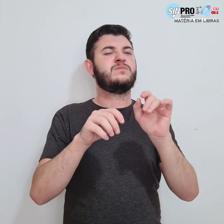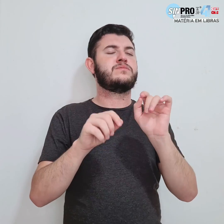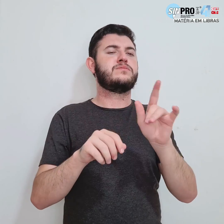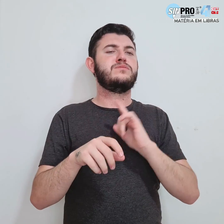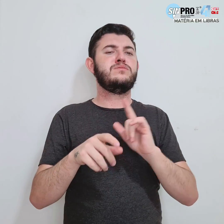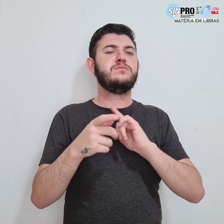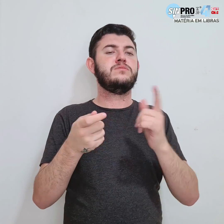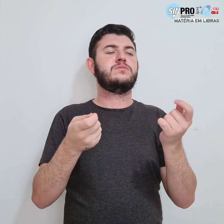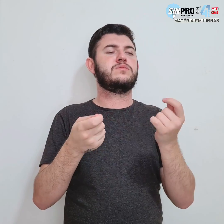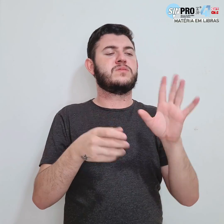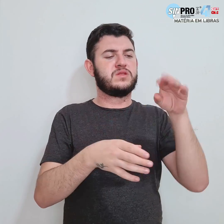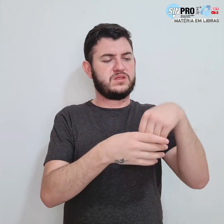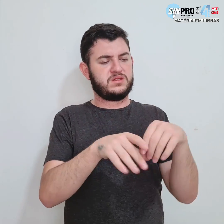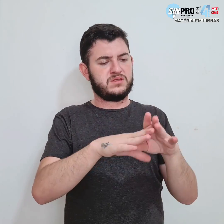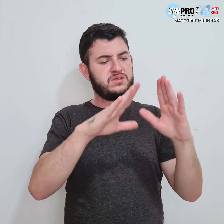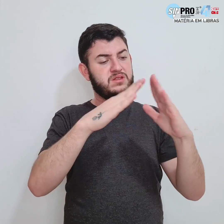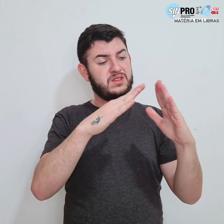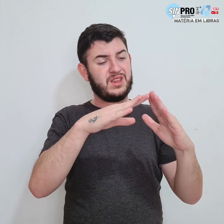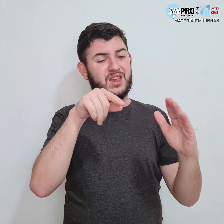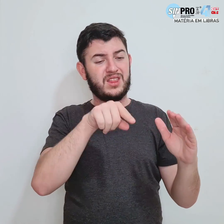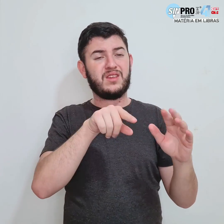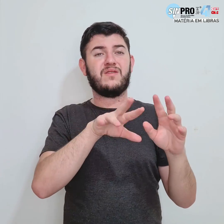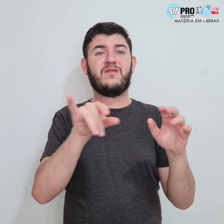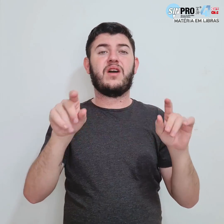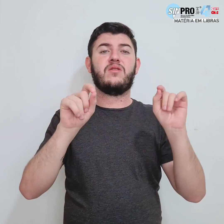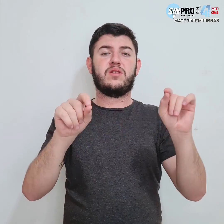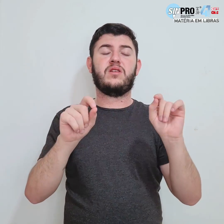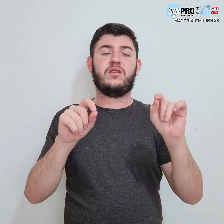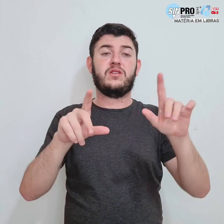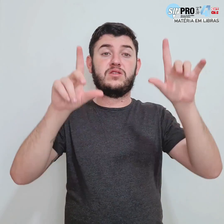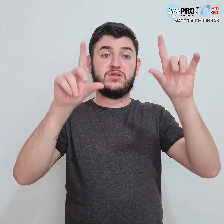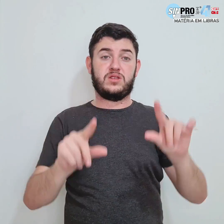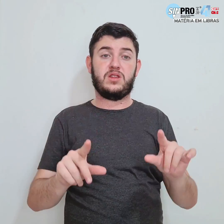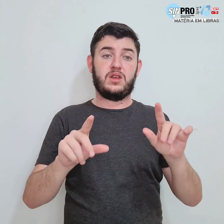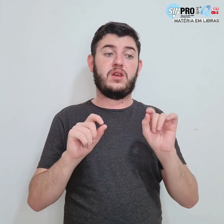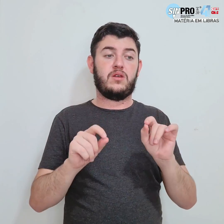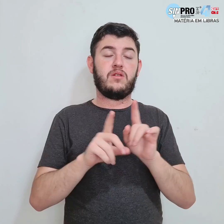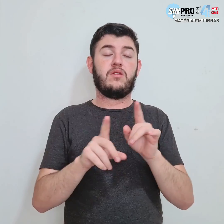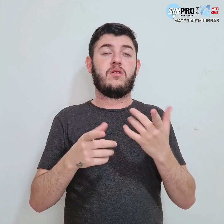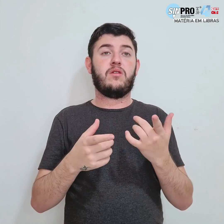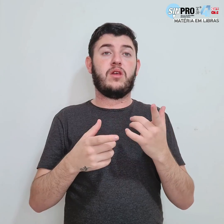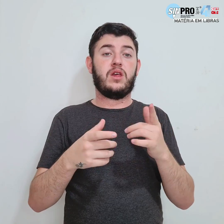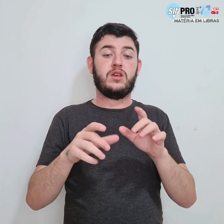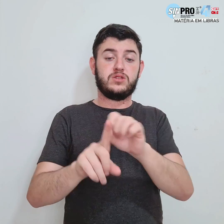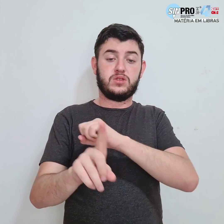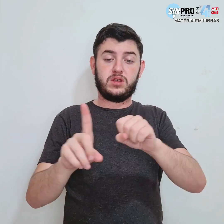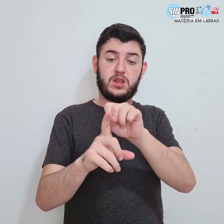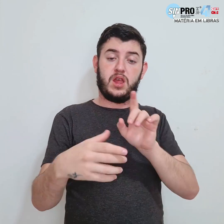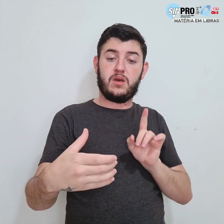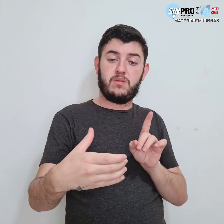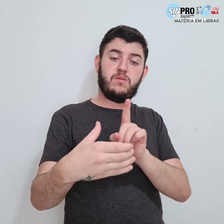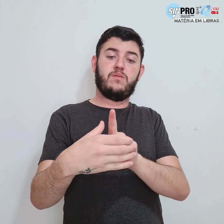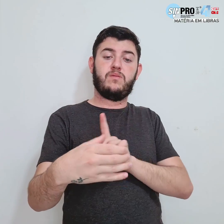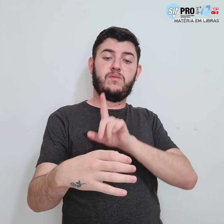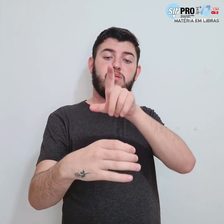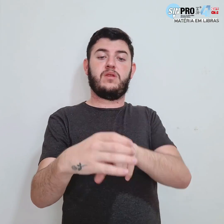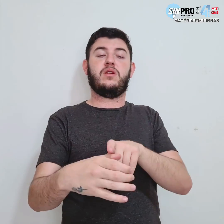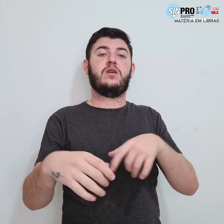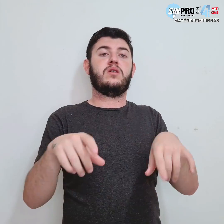ela, limitada ao âmbito familiar, corre o risco de reduzir o campo de um pertencimento social mais amplo e de petrificar